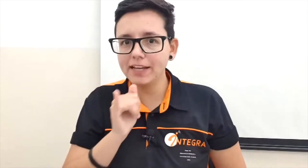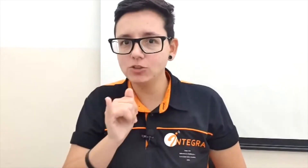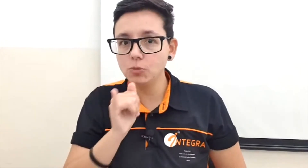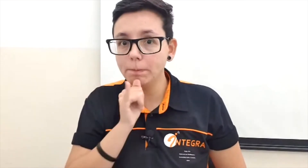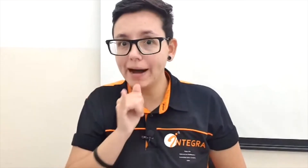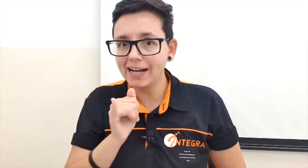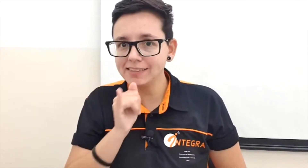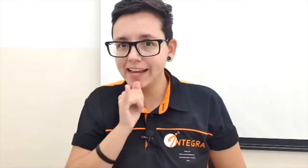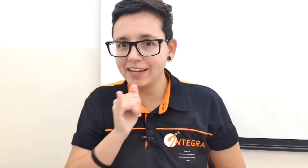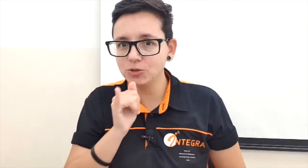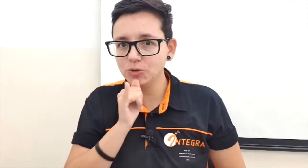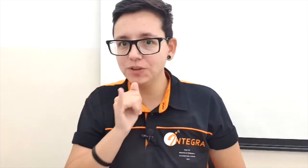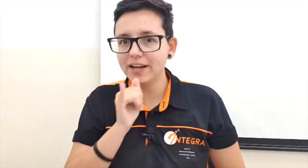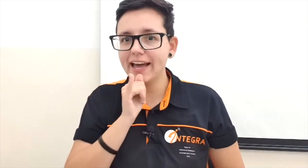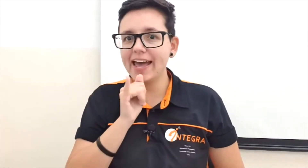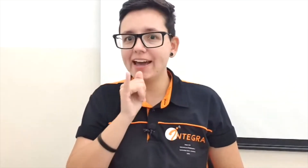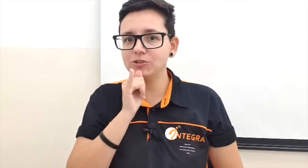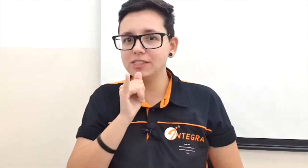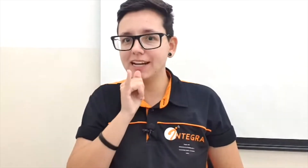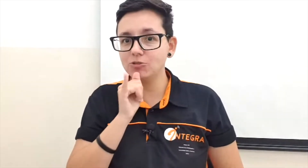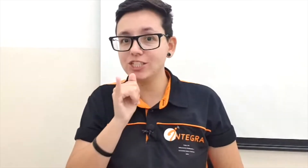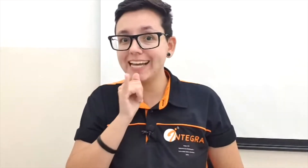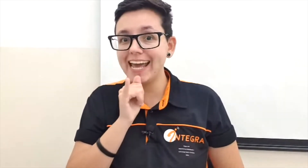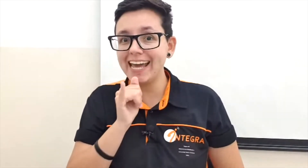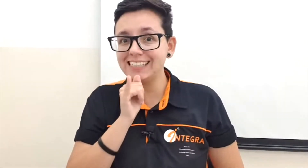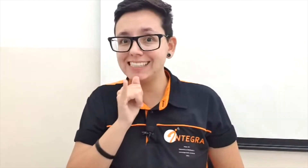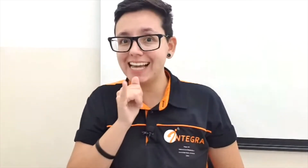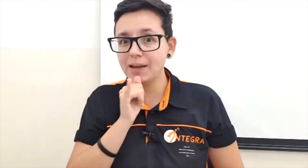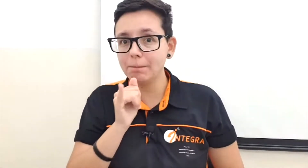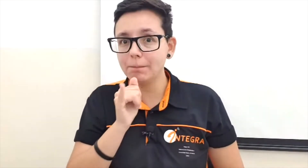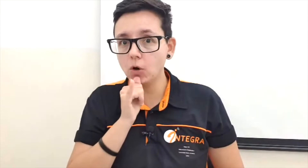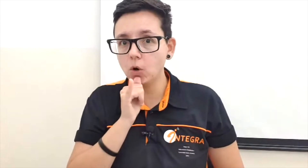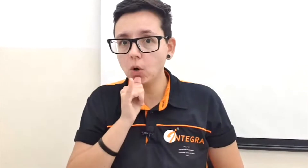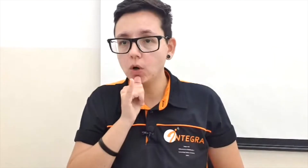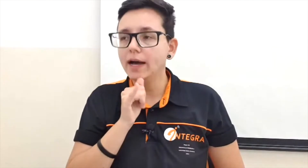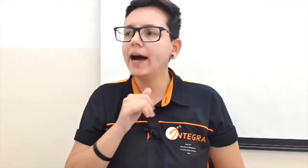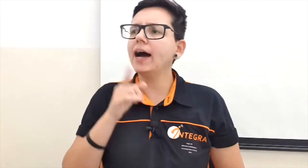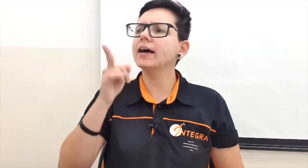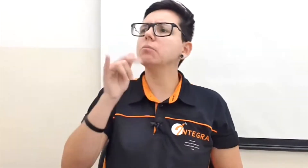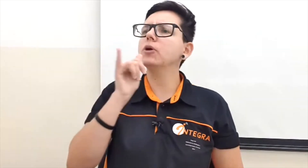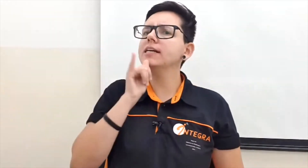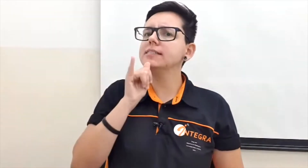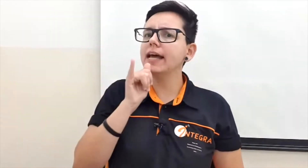movimento batendo é o sinal de exemplo.